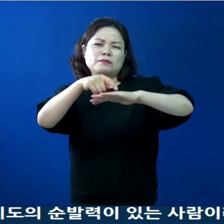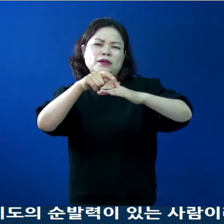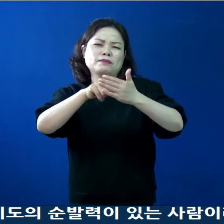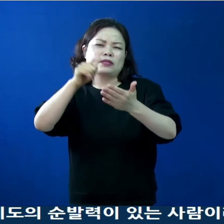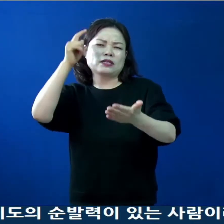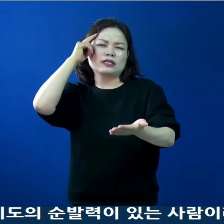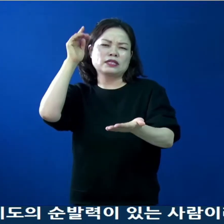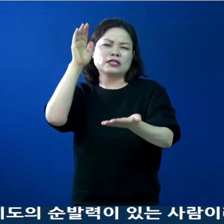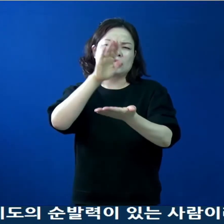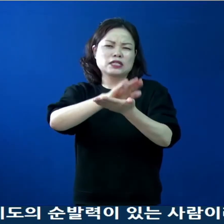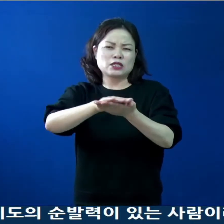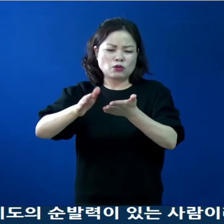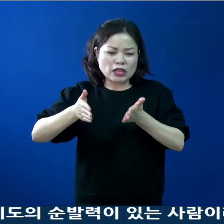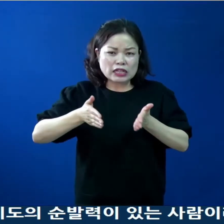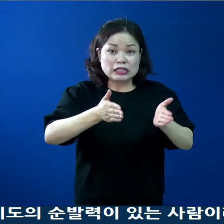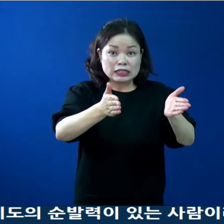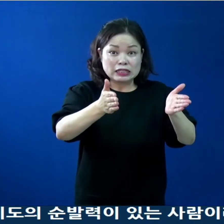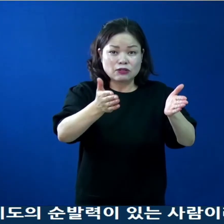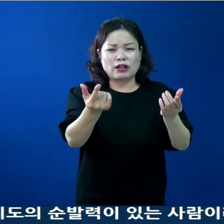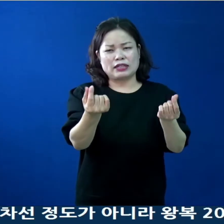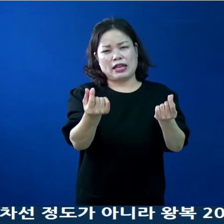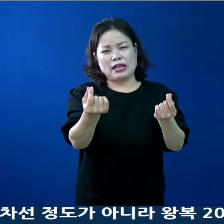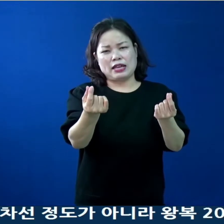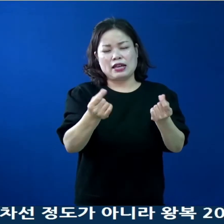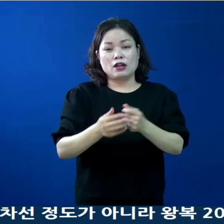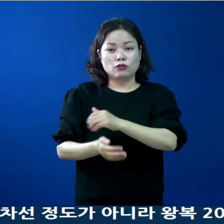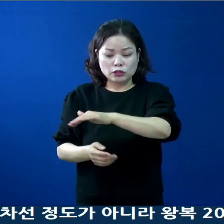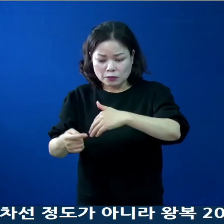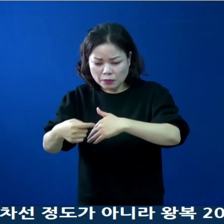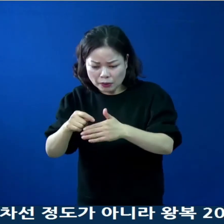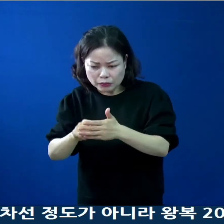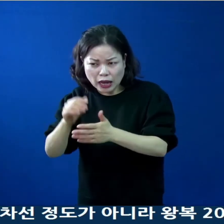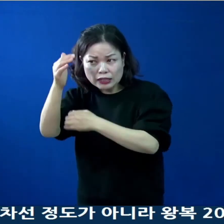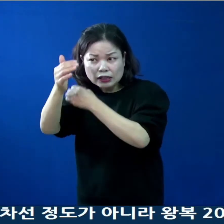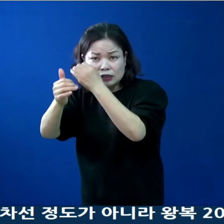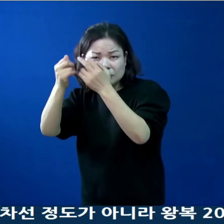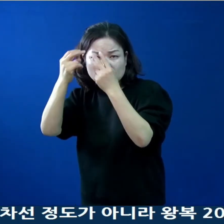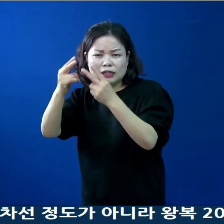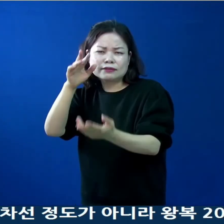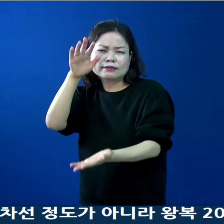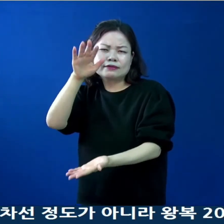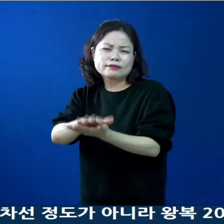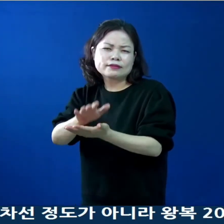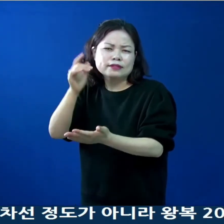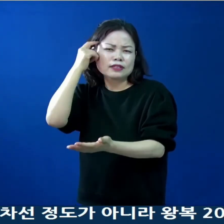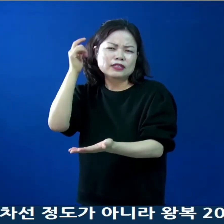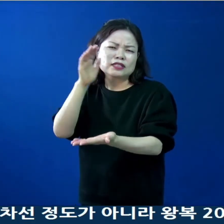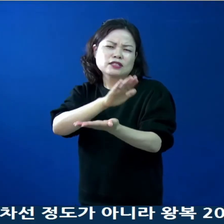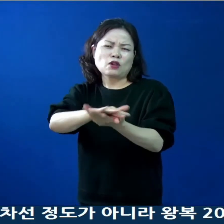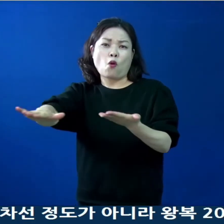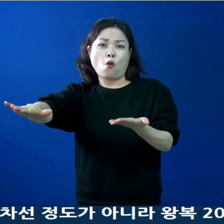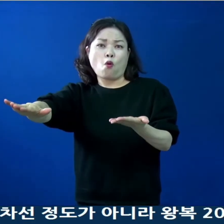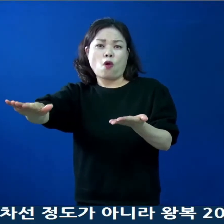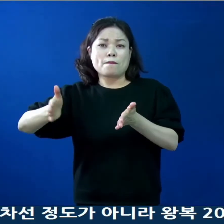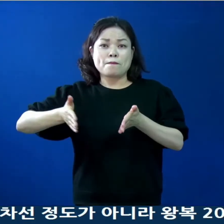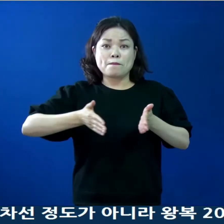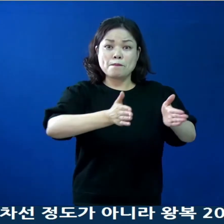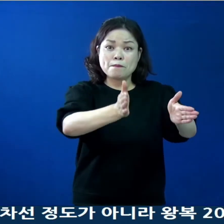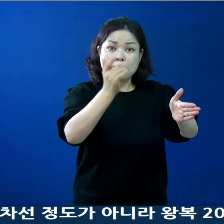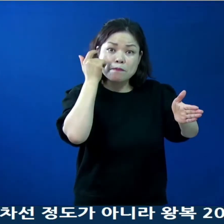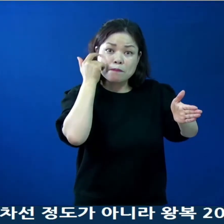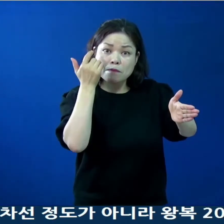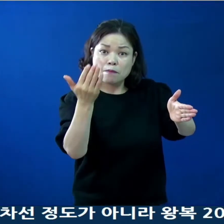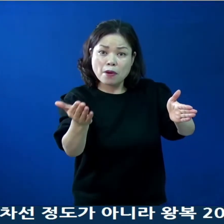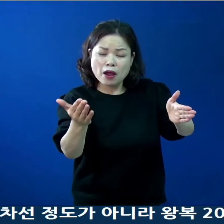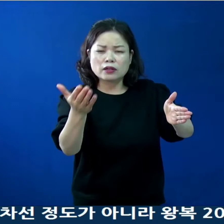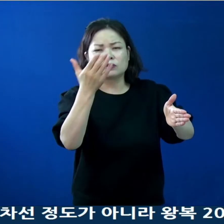대로가 되었다라고 하는 뜻입니다. 여러분의 마음속에 하나님을 향한 시원한 고속도로가 뚫려 계십니까? 그 인생이